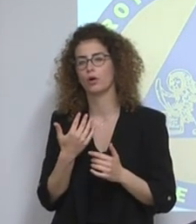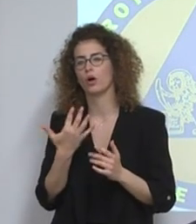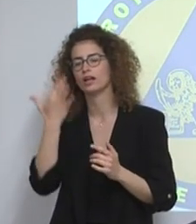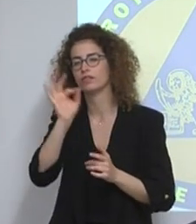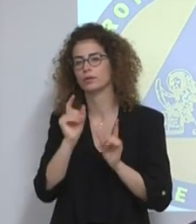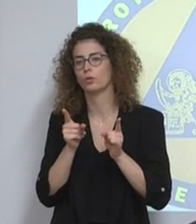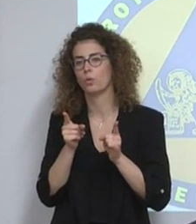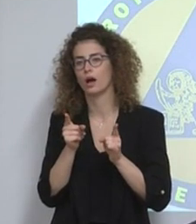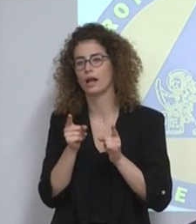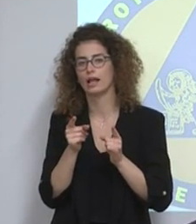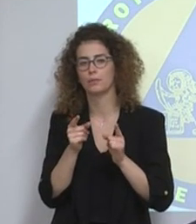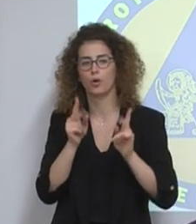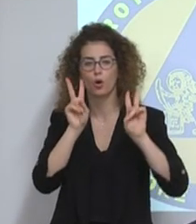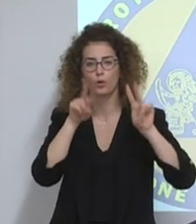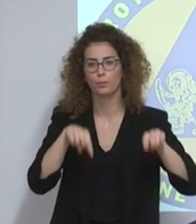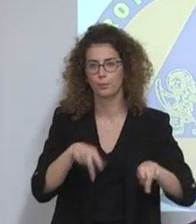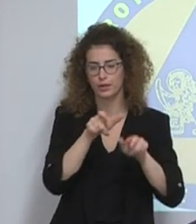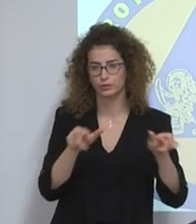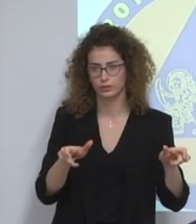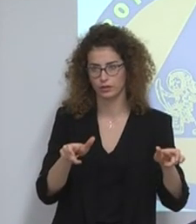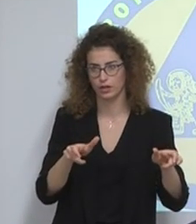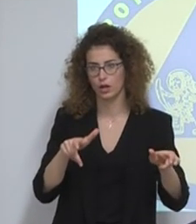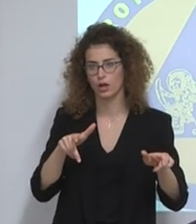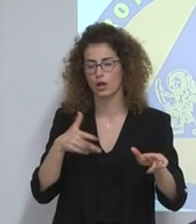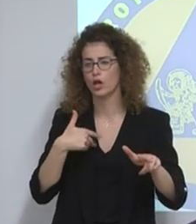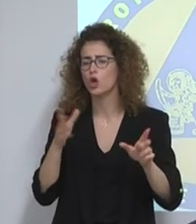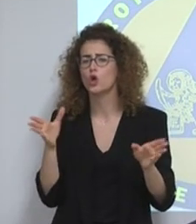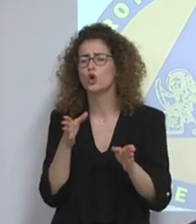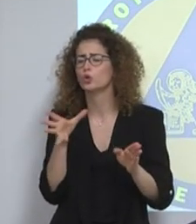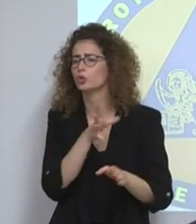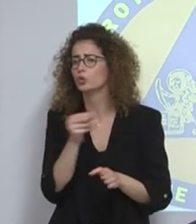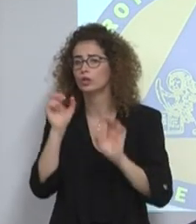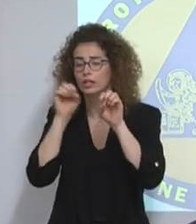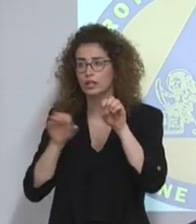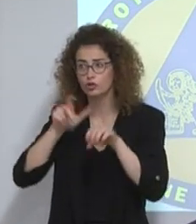utilizzata da tutte le regioni a livello nazionale a livello mondiale punto